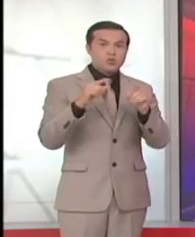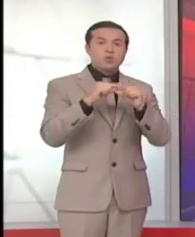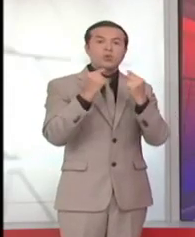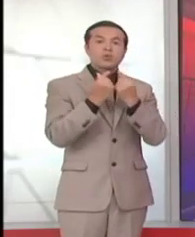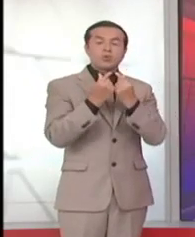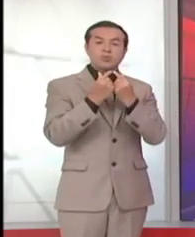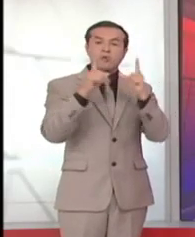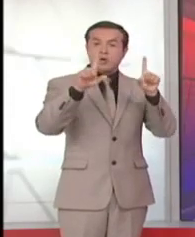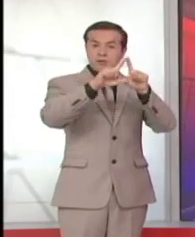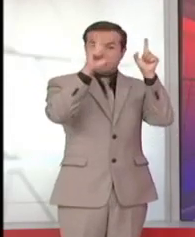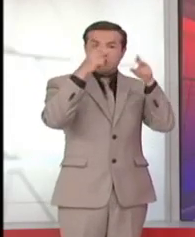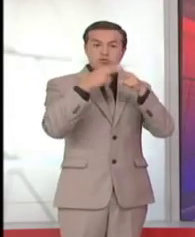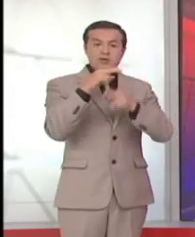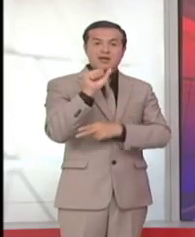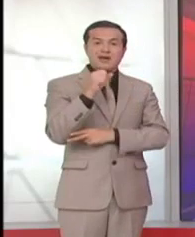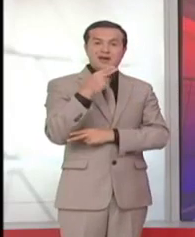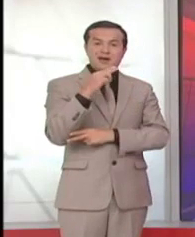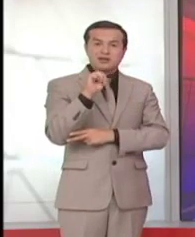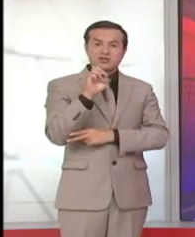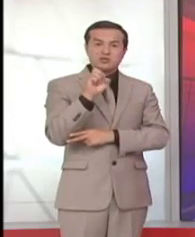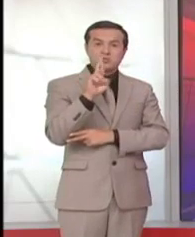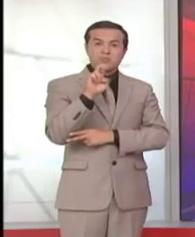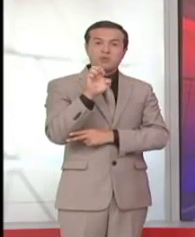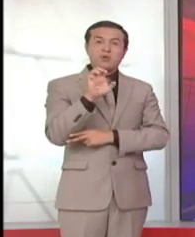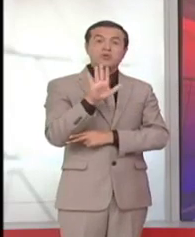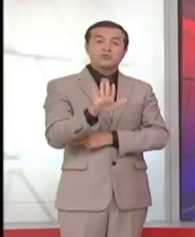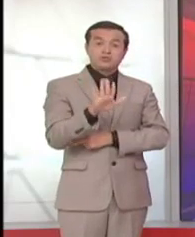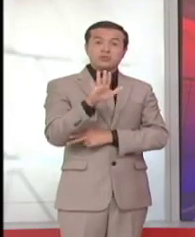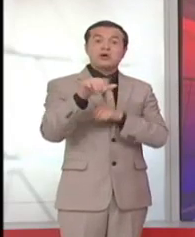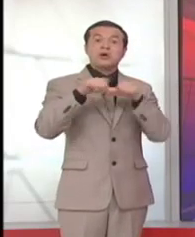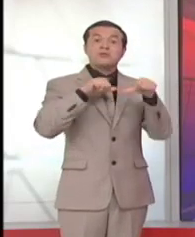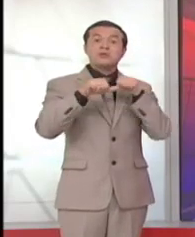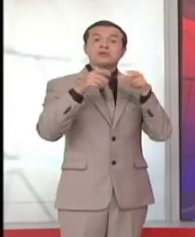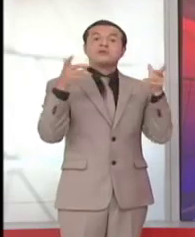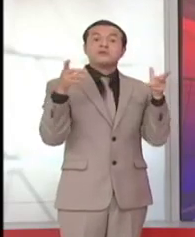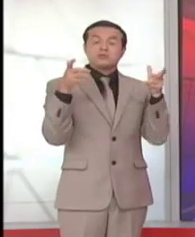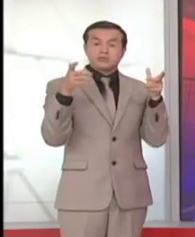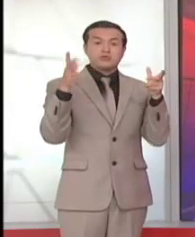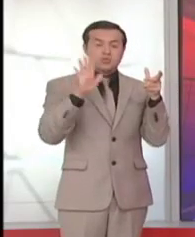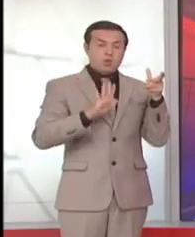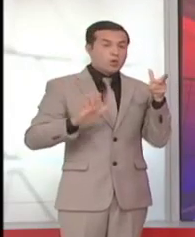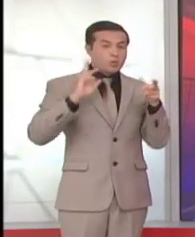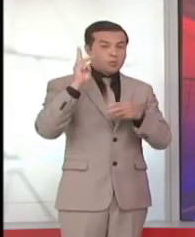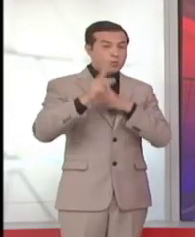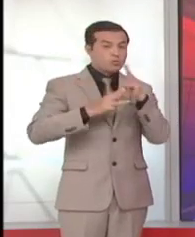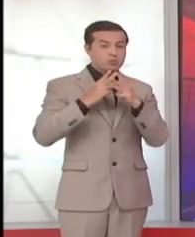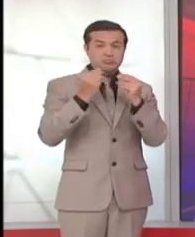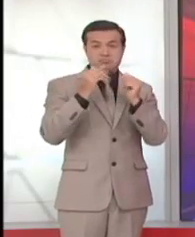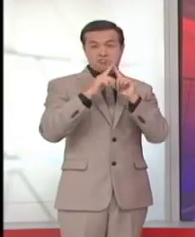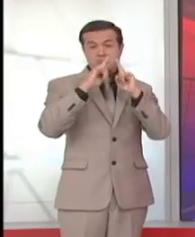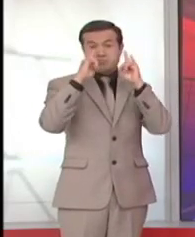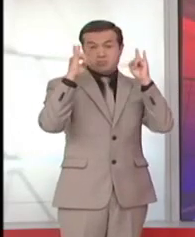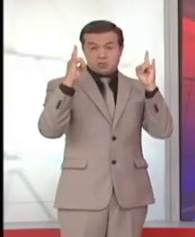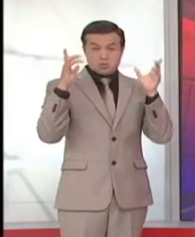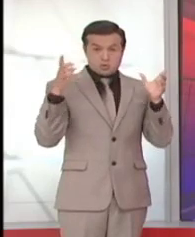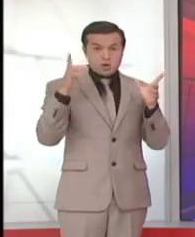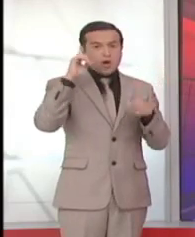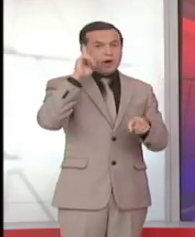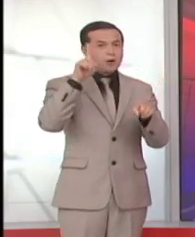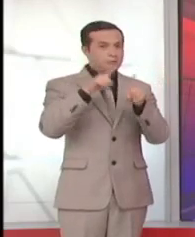Ashmore para el Ecuador, uno de los principales administradores de activos a nivel mundial. Estos son algunos de los acuerdos tras la reunión